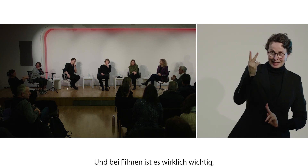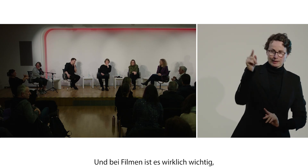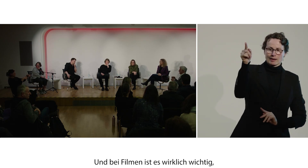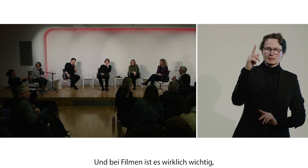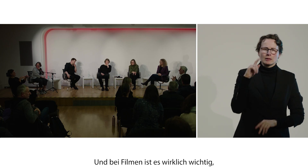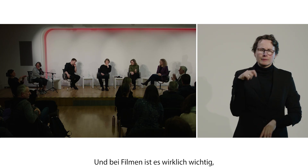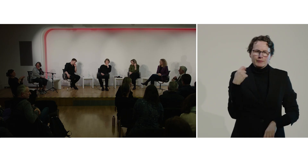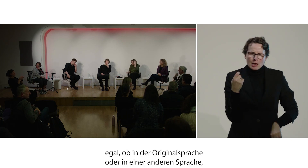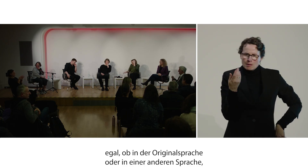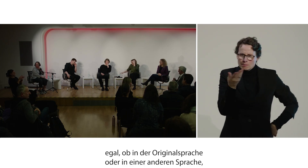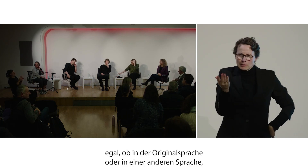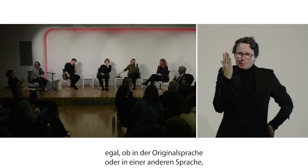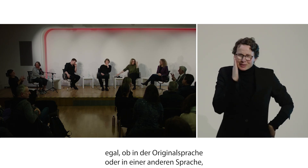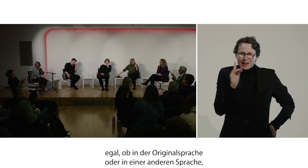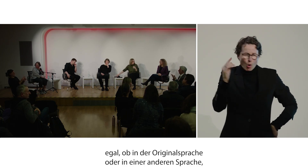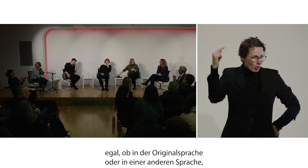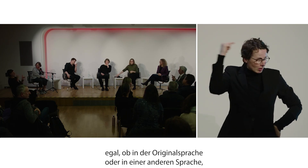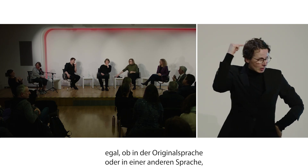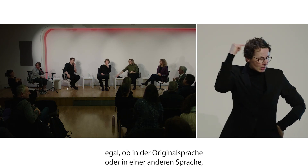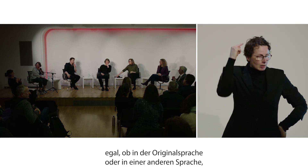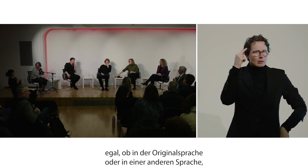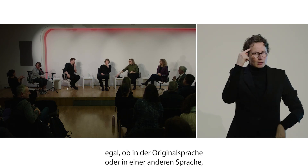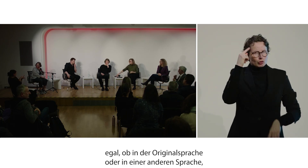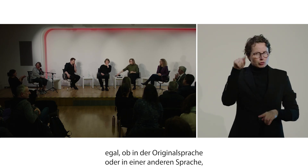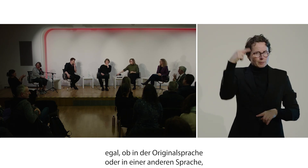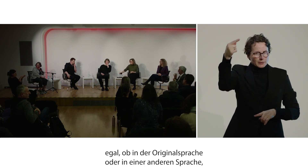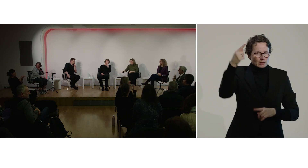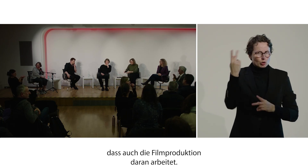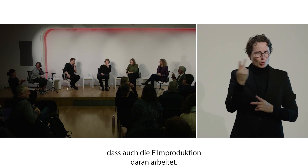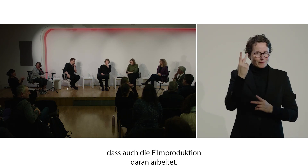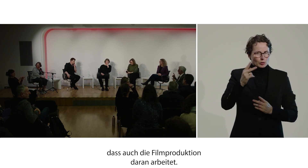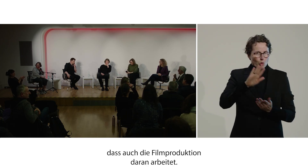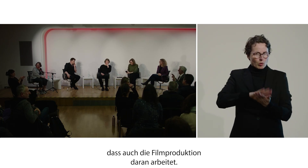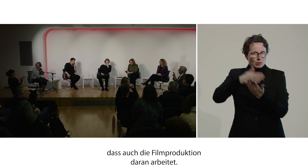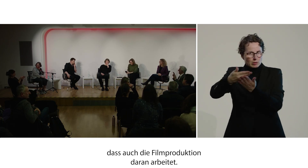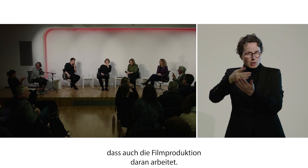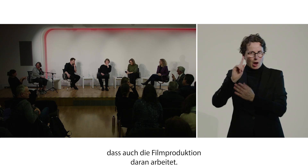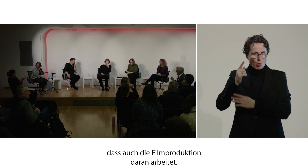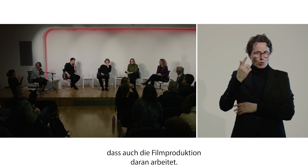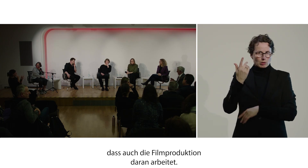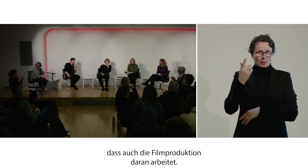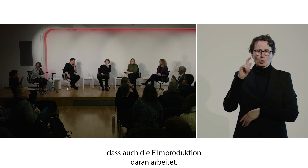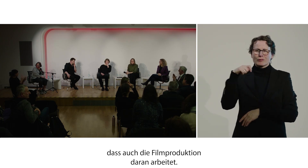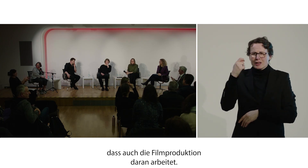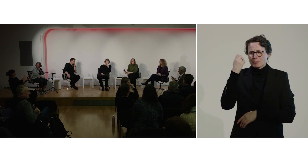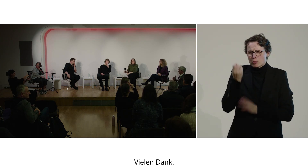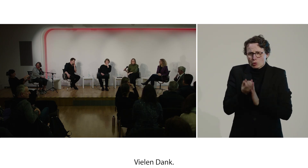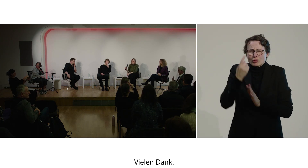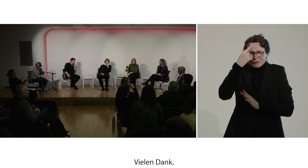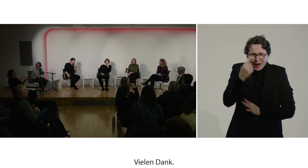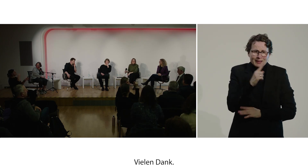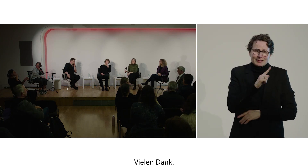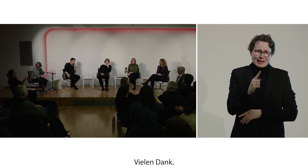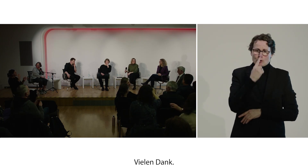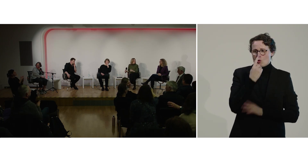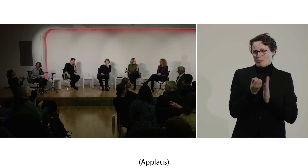ich, es ist wirklich wichtig, egal ob in der Originalsprache oder in einer anderen Sprache, dass auch die Filmproduktion daran arbeitet. Vielen